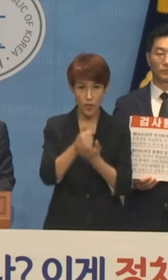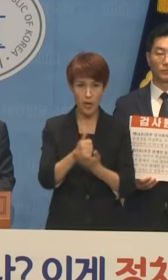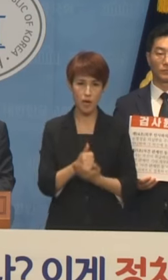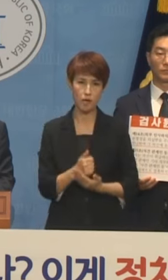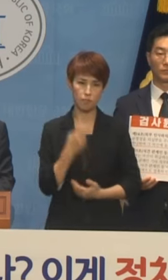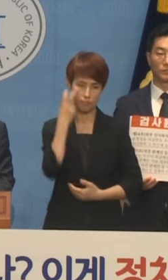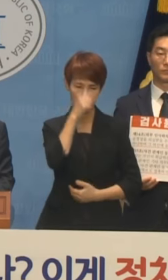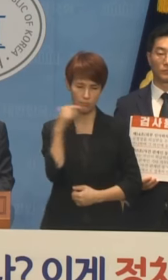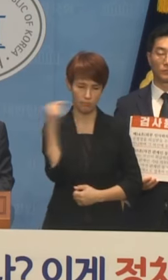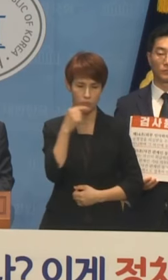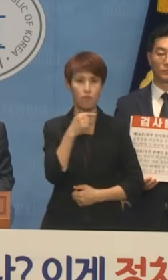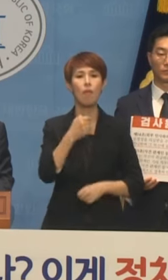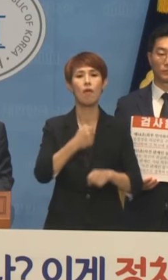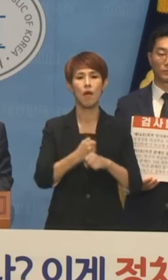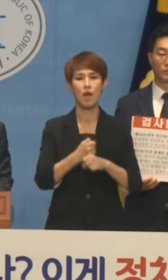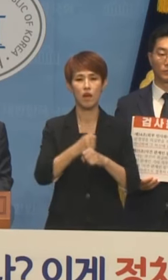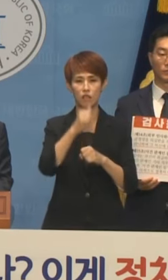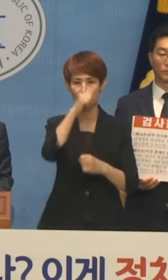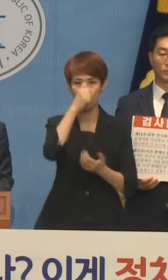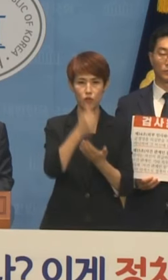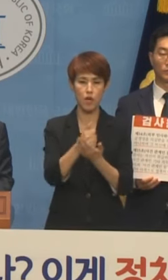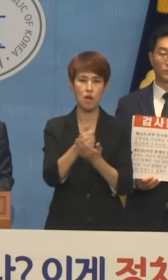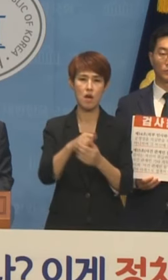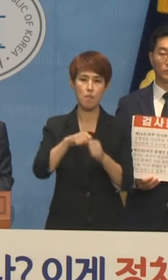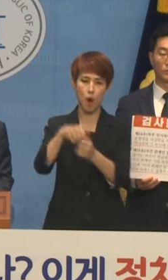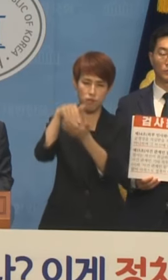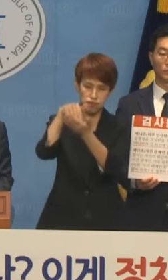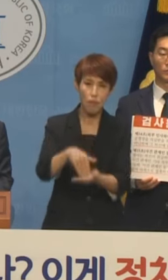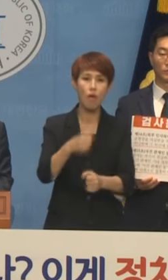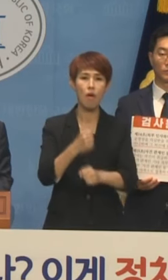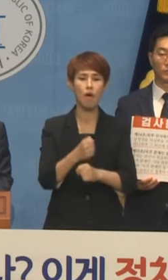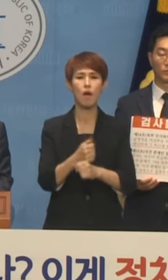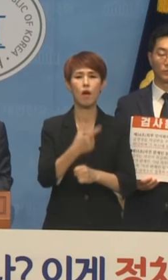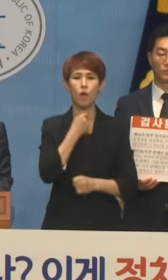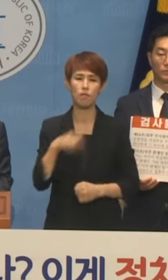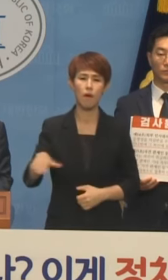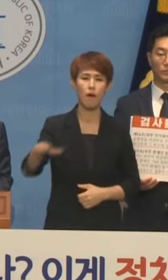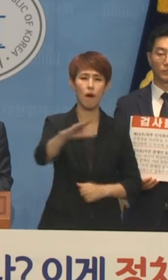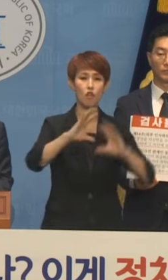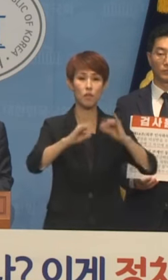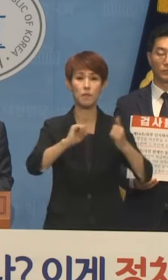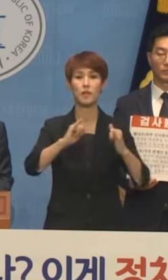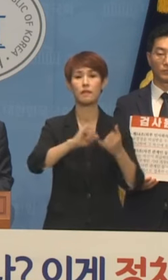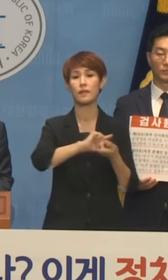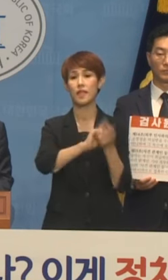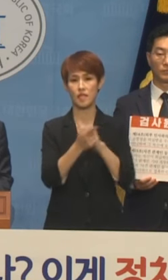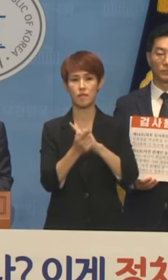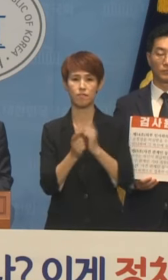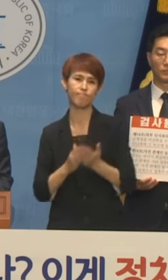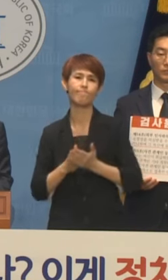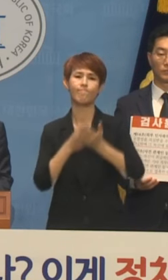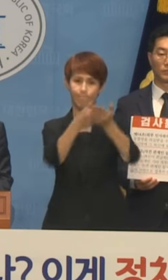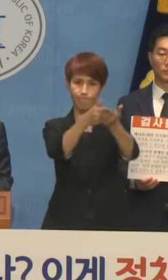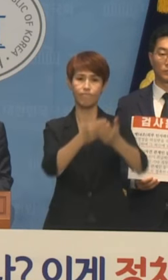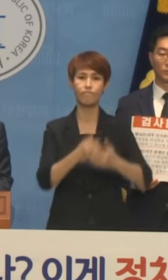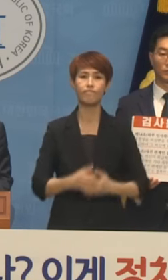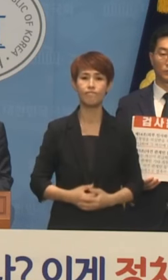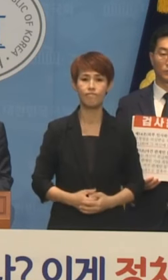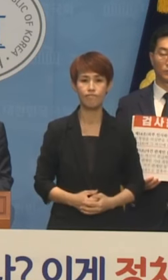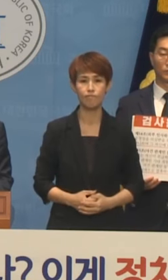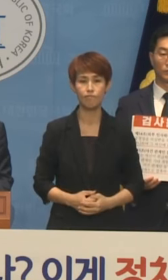철저히 수사하고 엄중히 처벌하여 주기를 사법정의를 바라는 수많은 국민을 대신하여 강력히 촉구하는